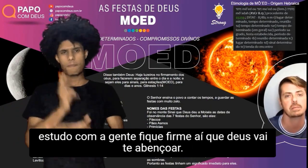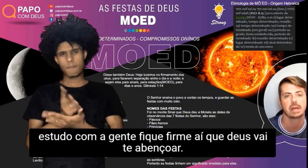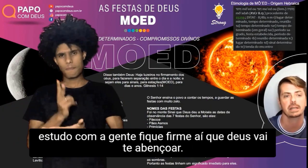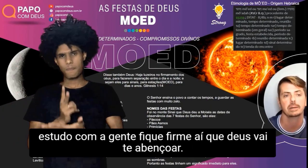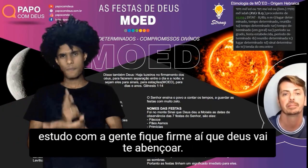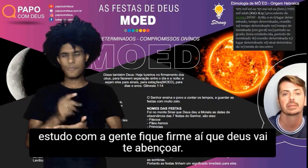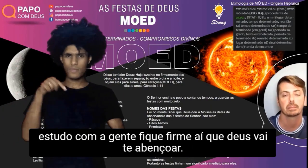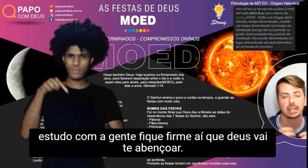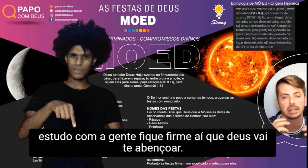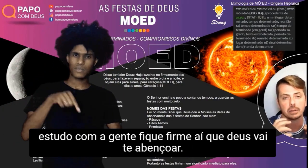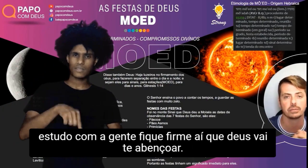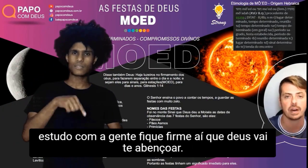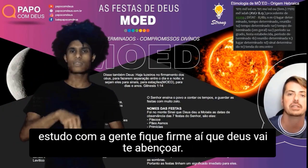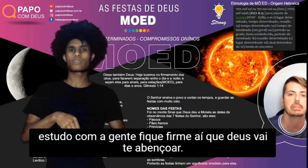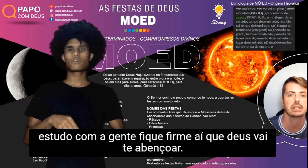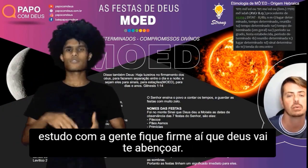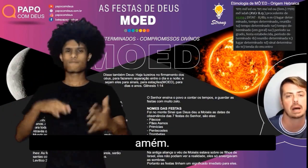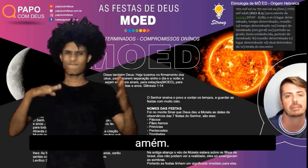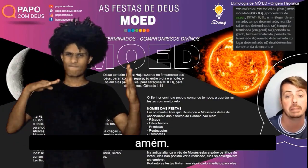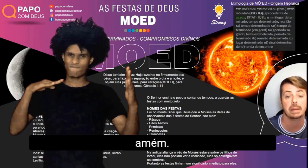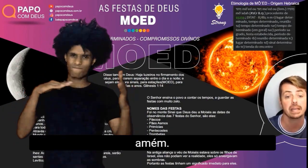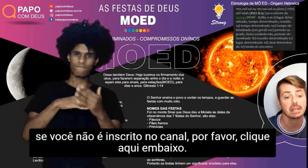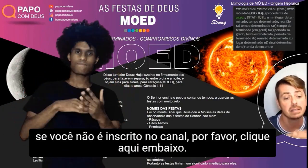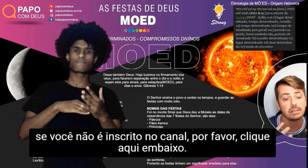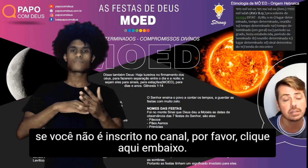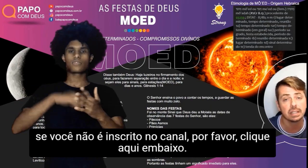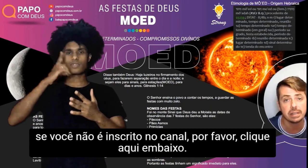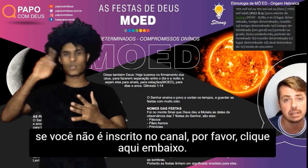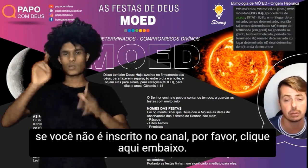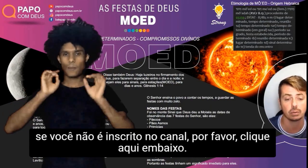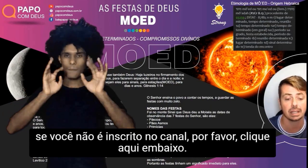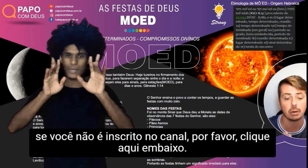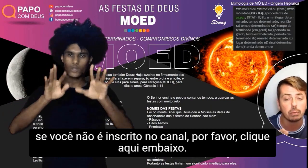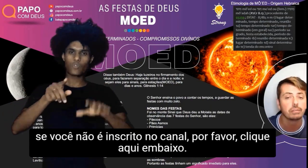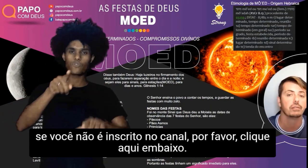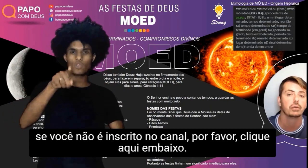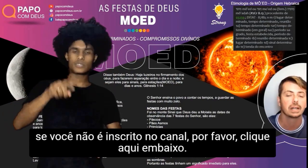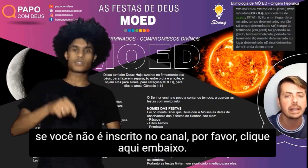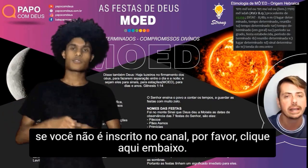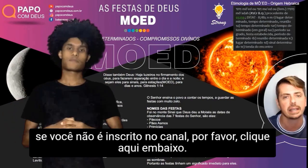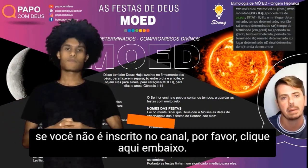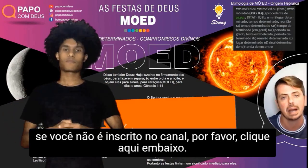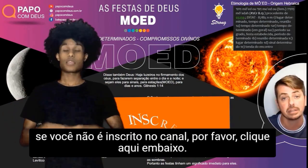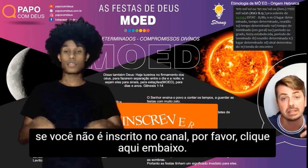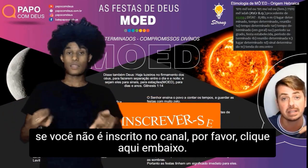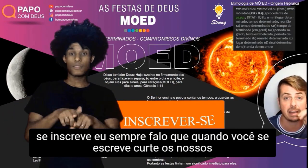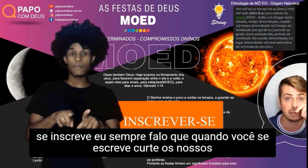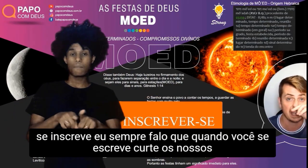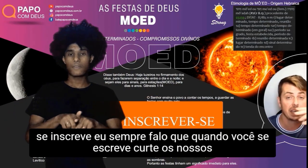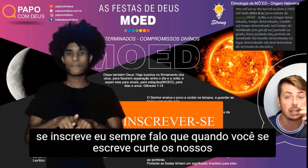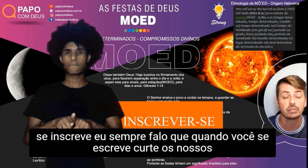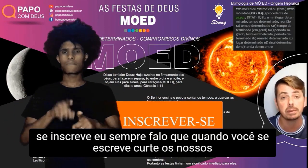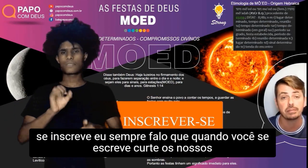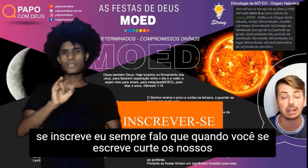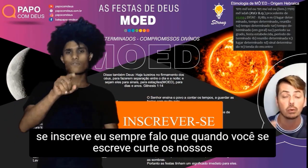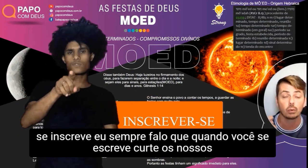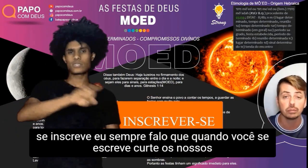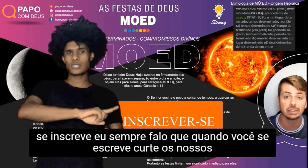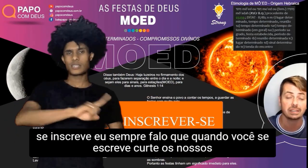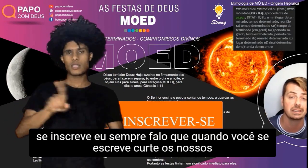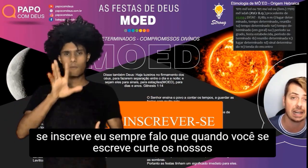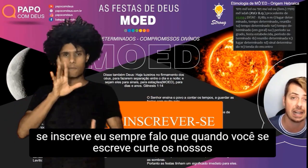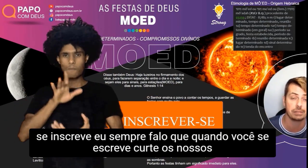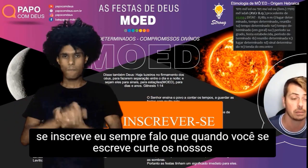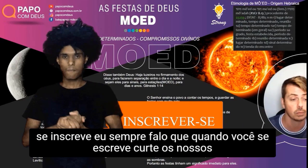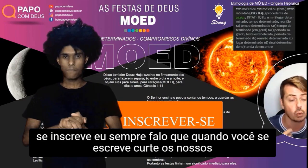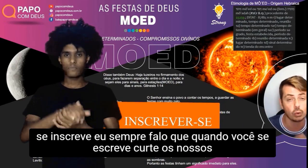fique firme aí, que Deus vai te abençoar, amém? Se você não é inscrito no canal, por favor, clica aqui embaixo, se inscreve. Eu sempre falo que quando